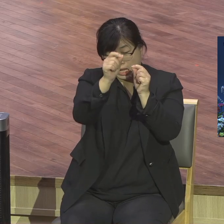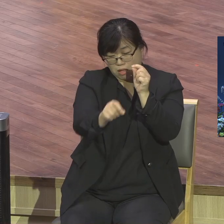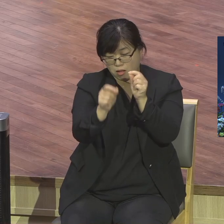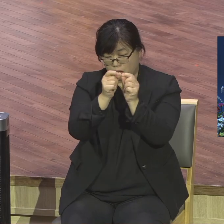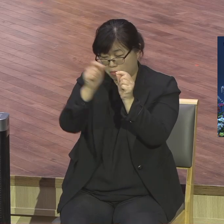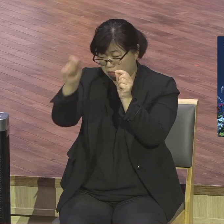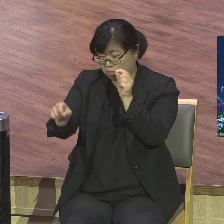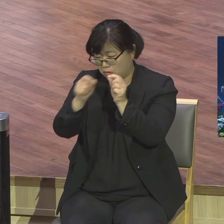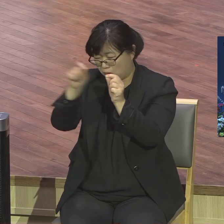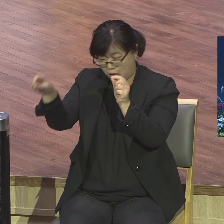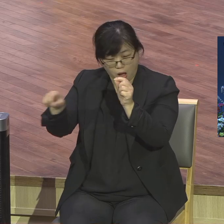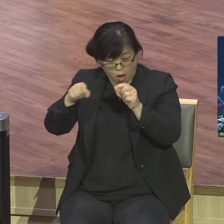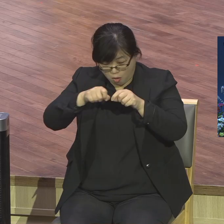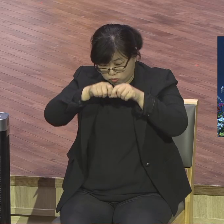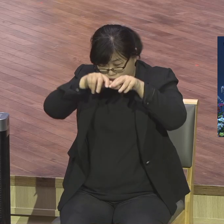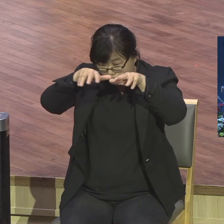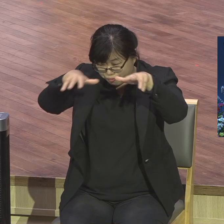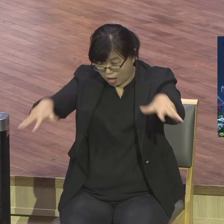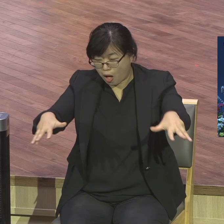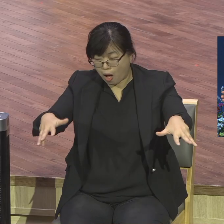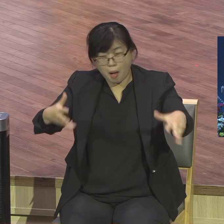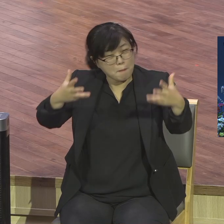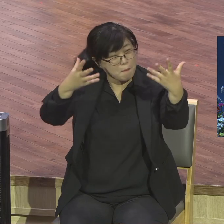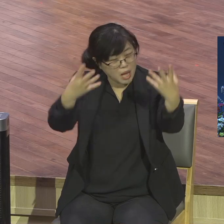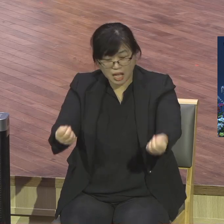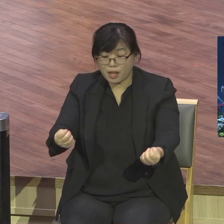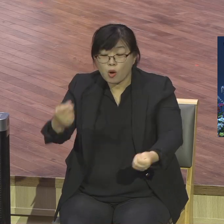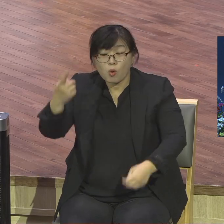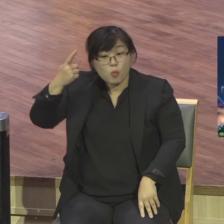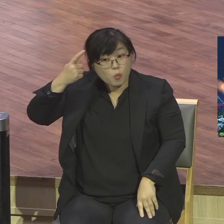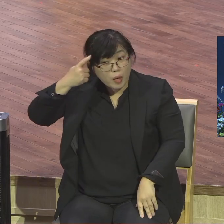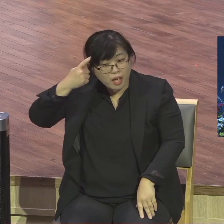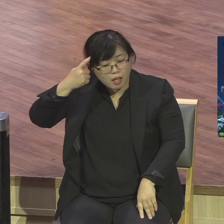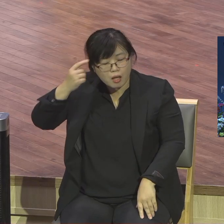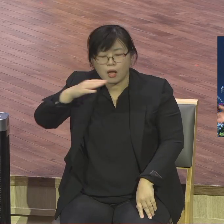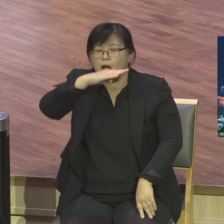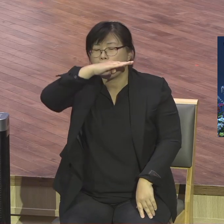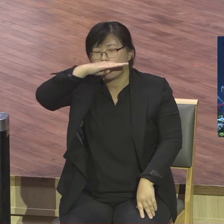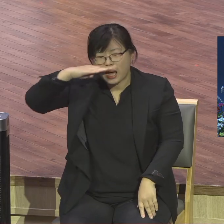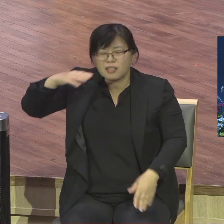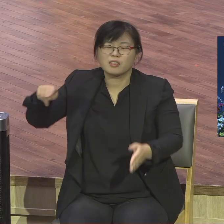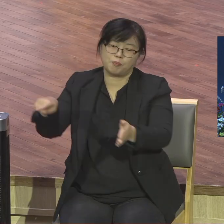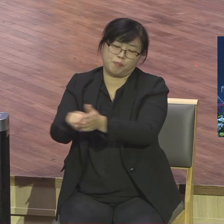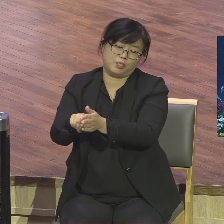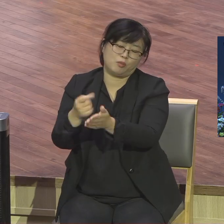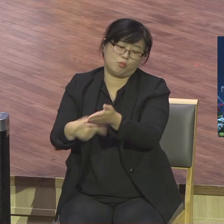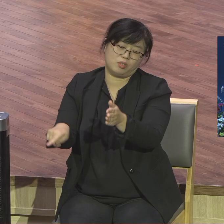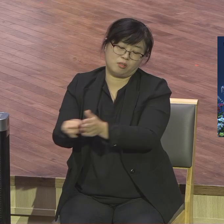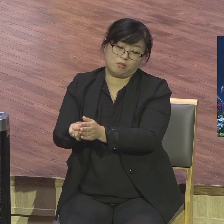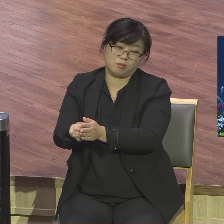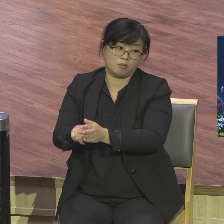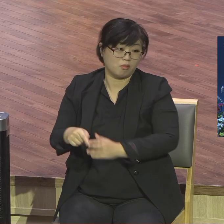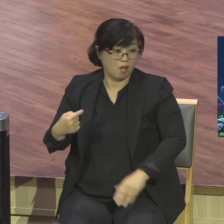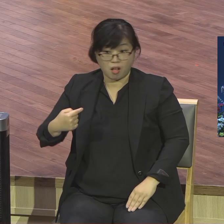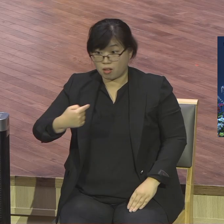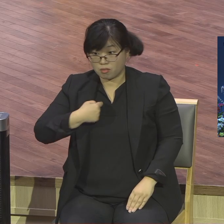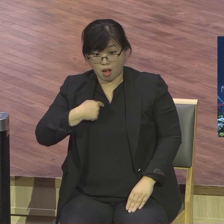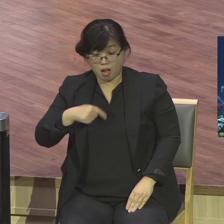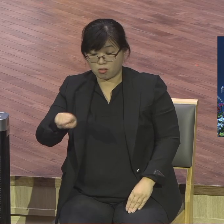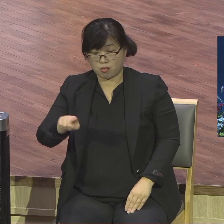바로 믿으려고 하는 거예요. 우리 우창승당은 WCC 모든 종교 갔다 하는 사람은 우리 어디 같이 할 수 있어요.